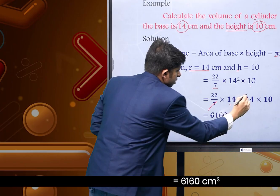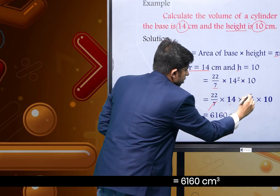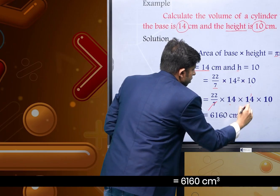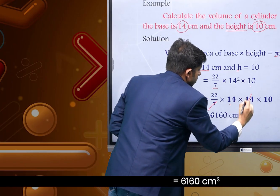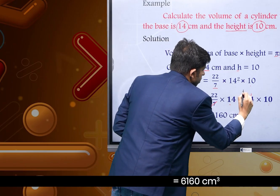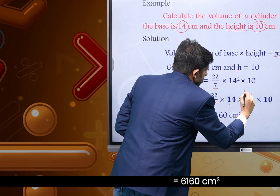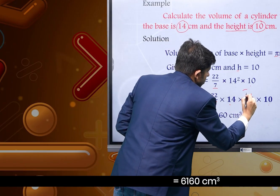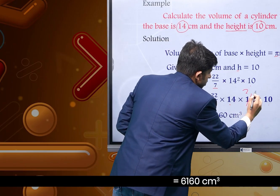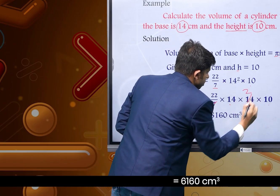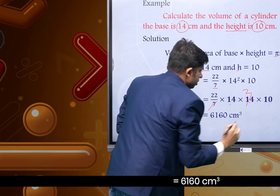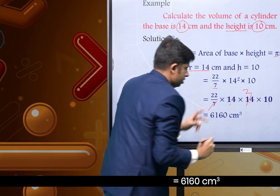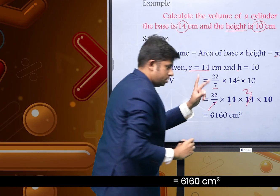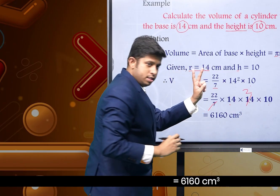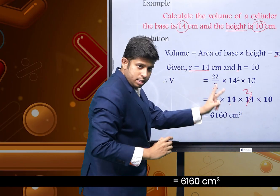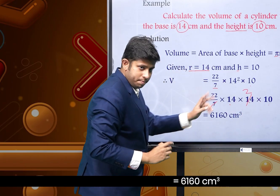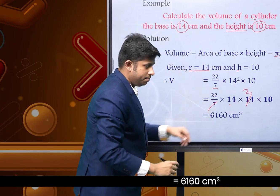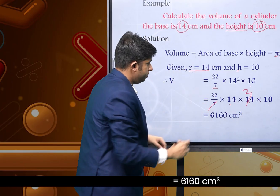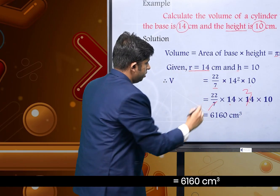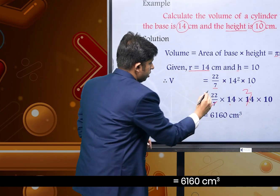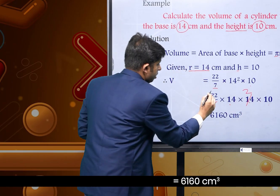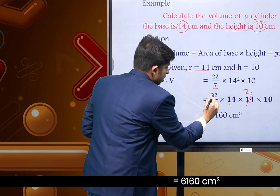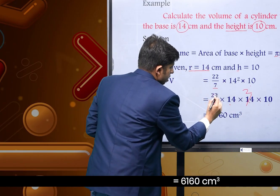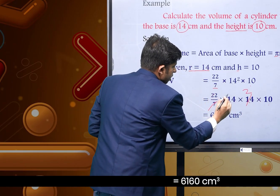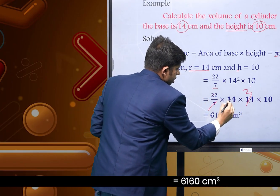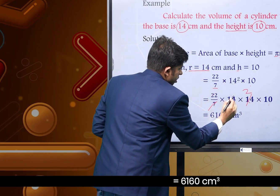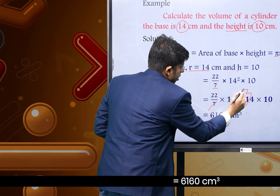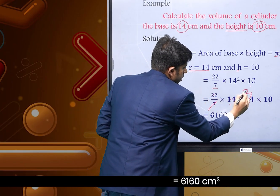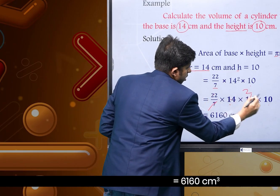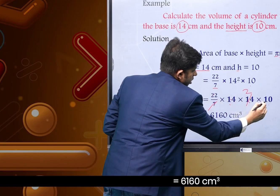बरोबर 6160 सेंटीमीटरचा घन.